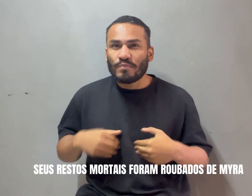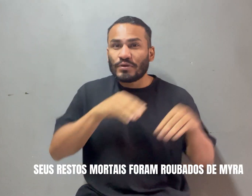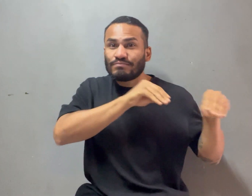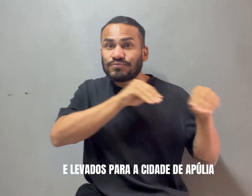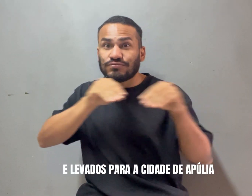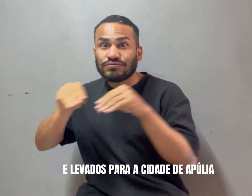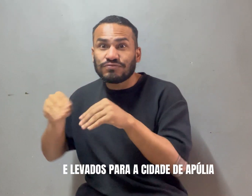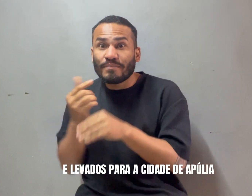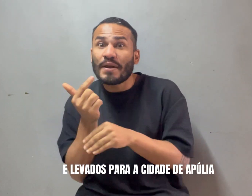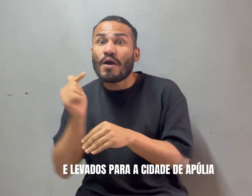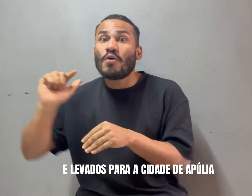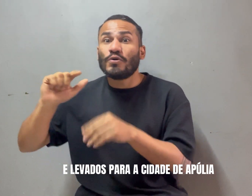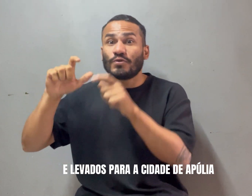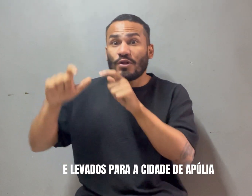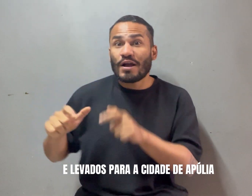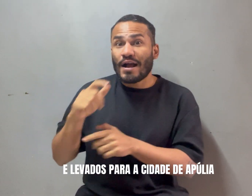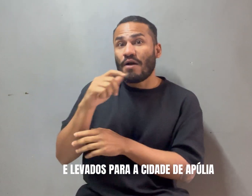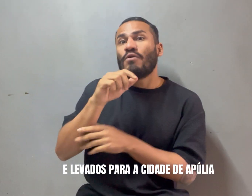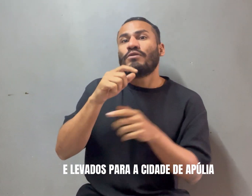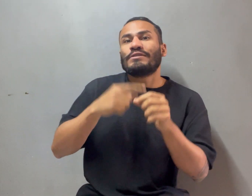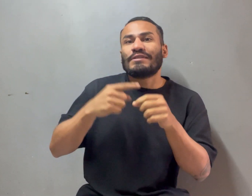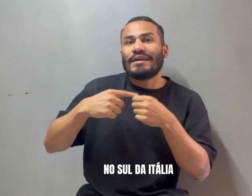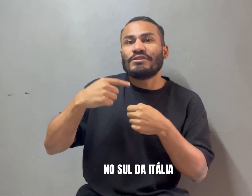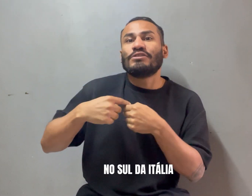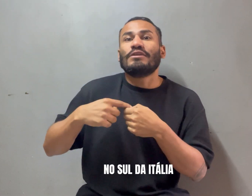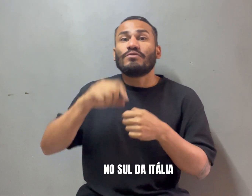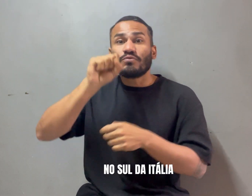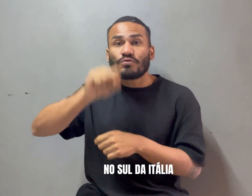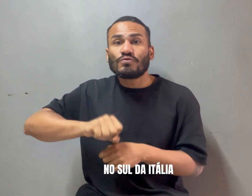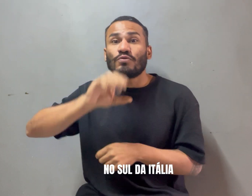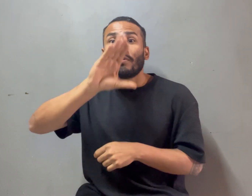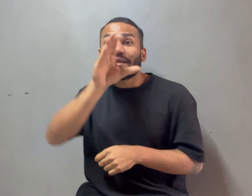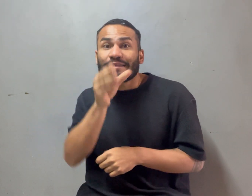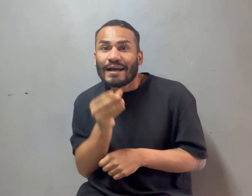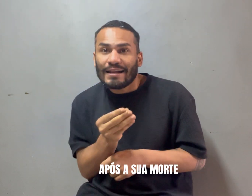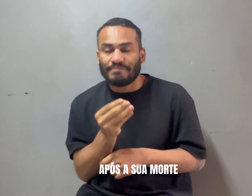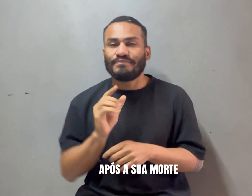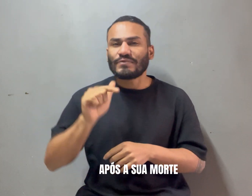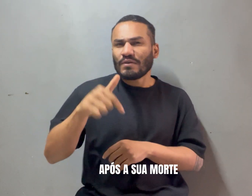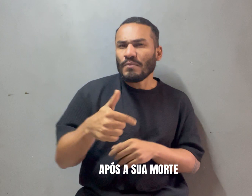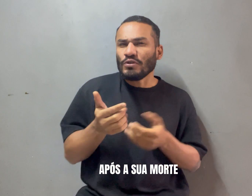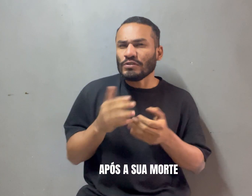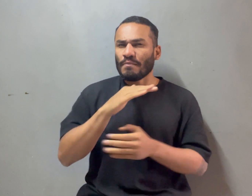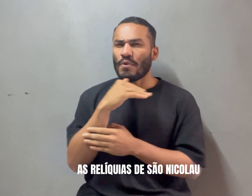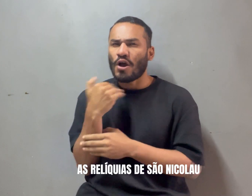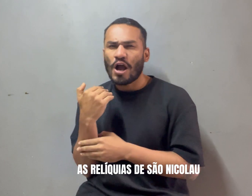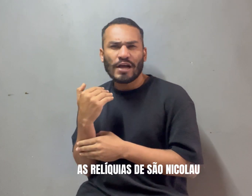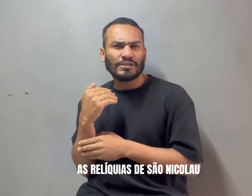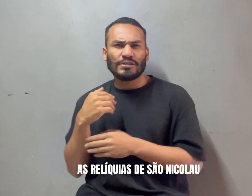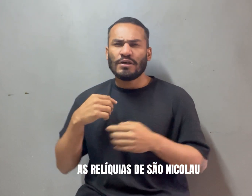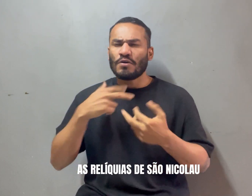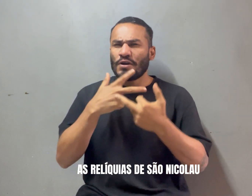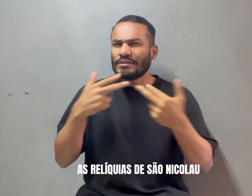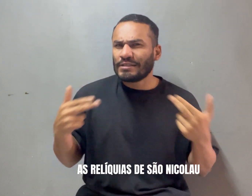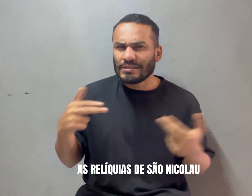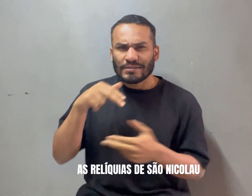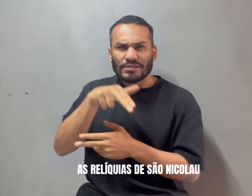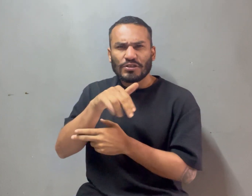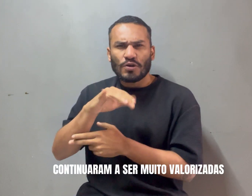e levados para a cidade de Apulia, no sul da Itália. Após a sua morte, as relíquias de São Nicolau